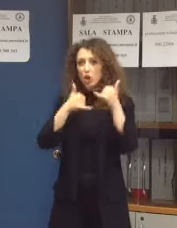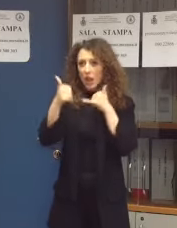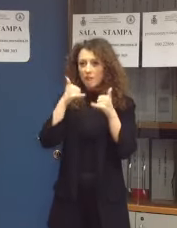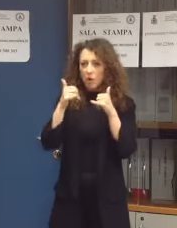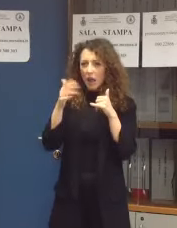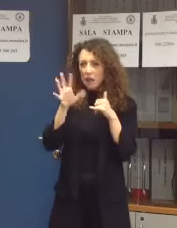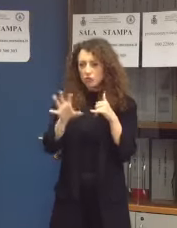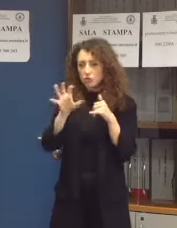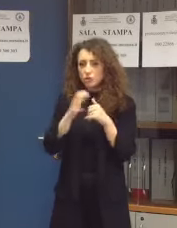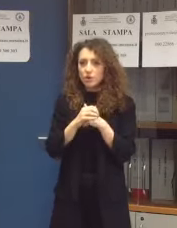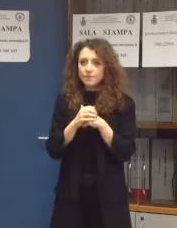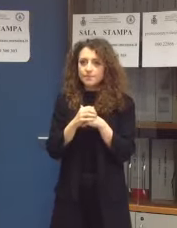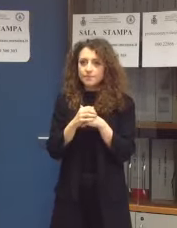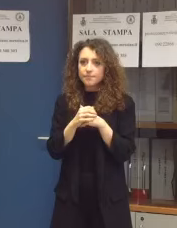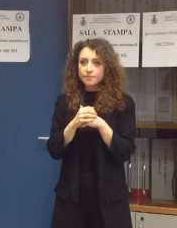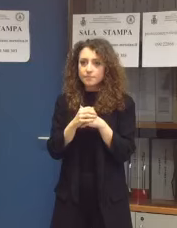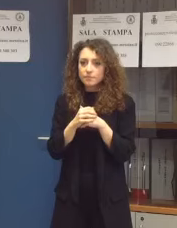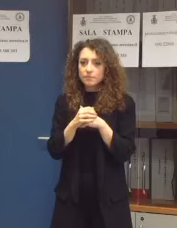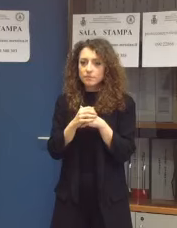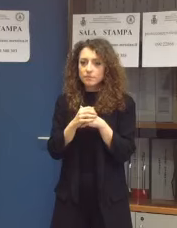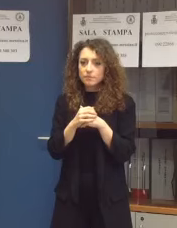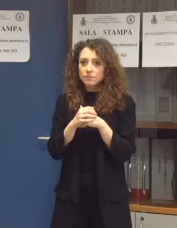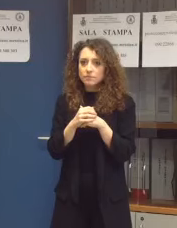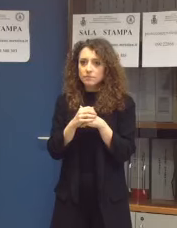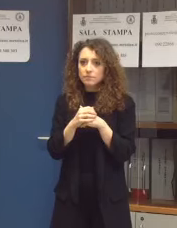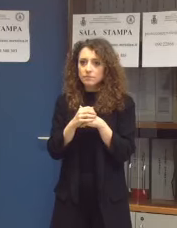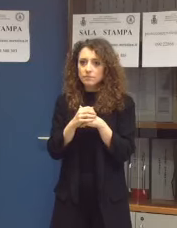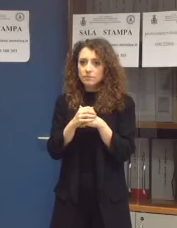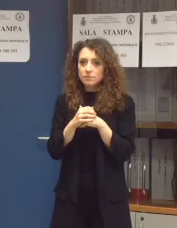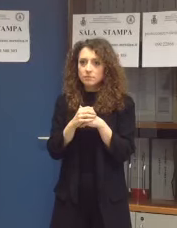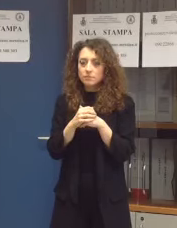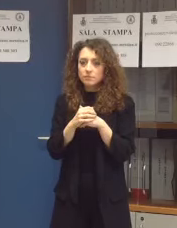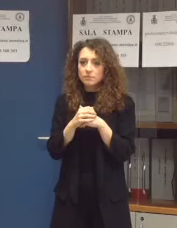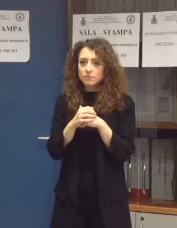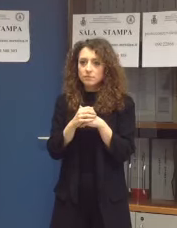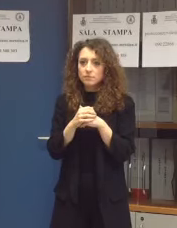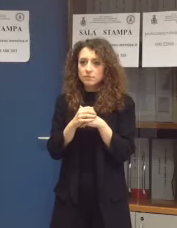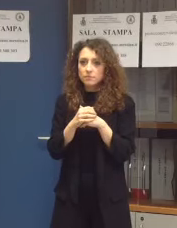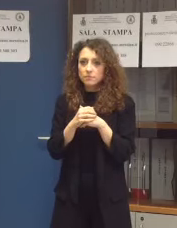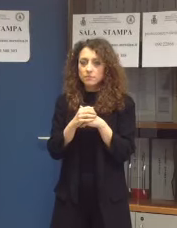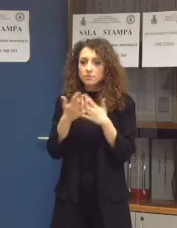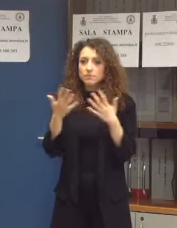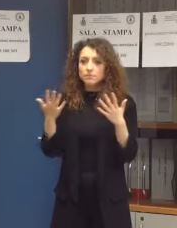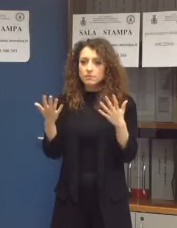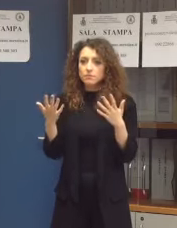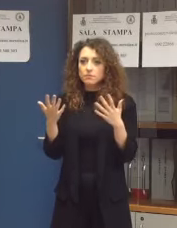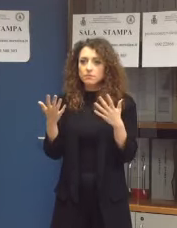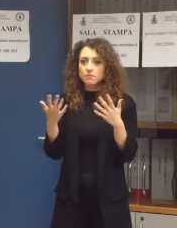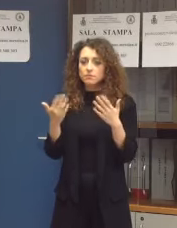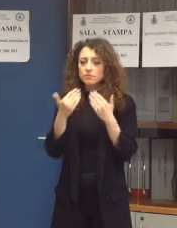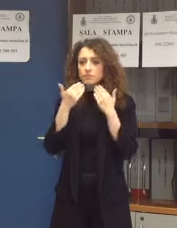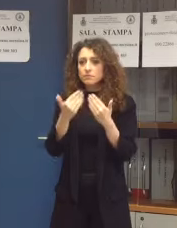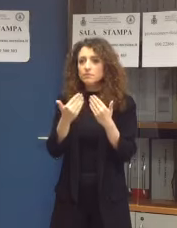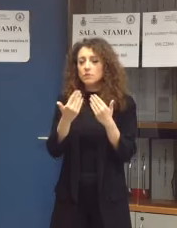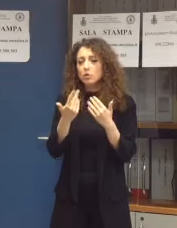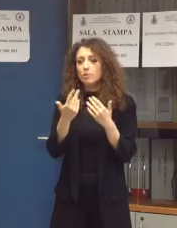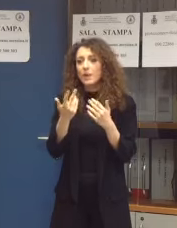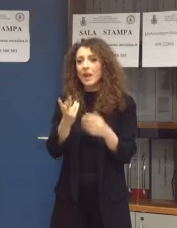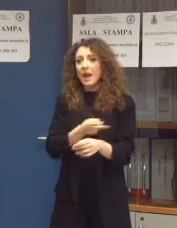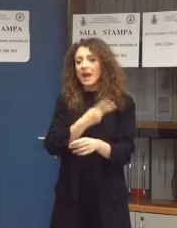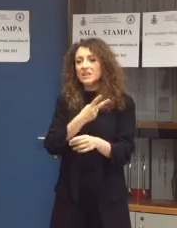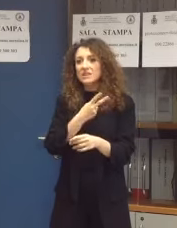cui si è stata data una puntuale risposta mediante il collegamento che abbiamo con le assistenti sociali al